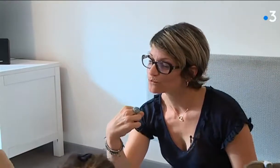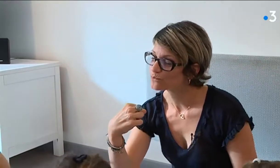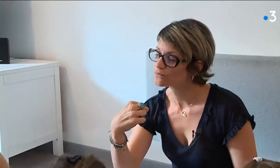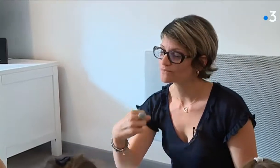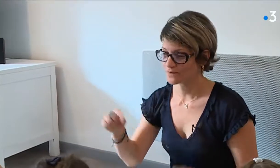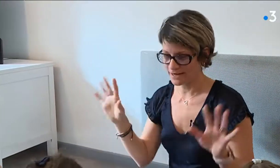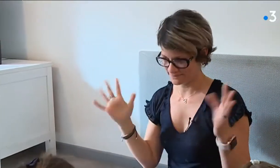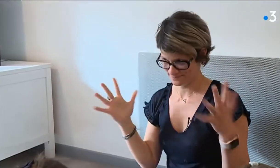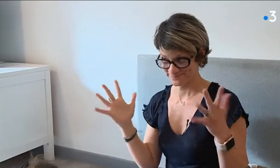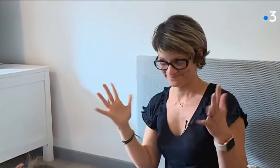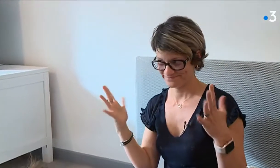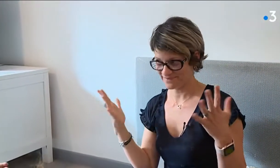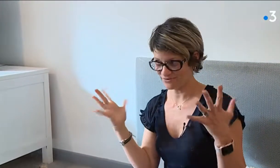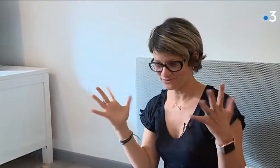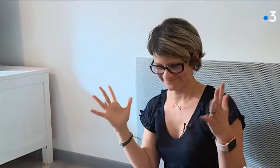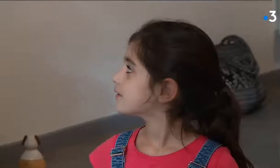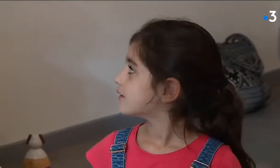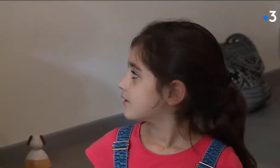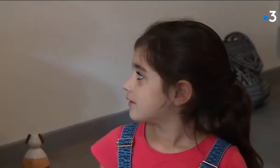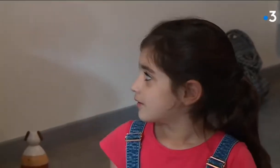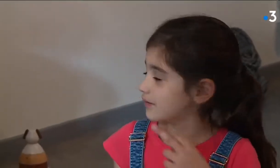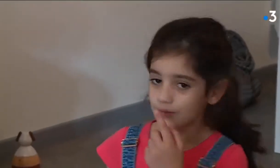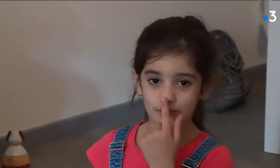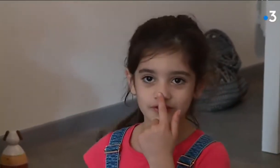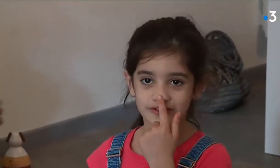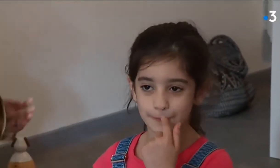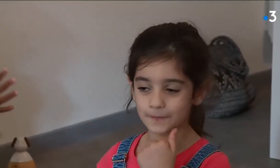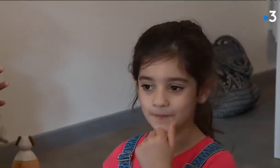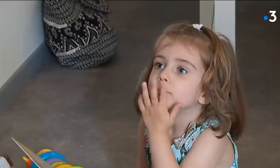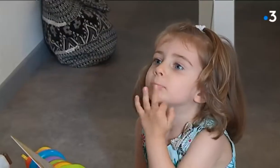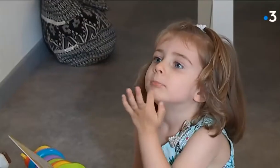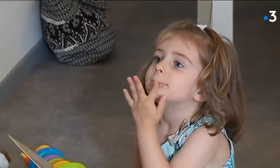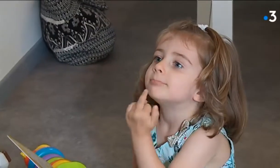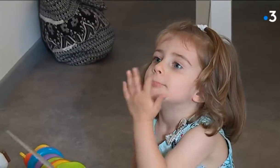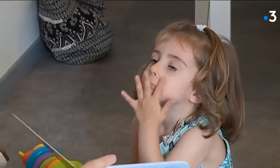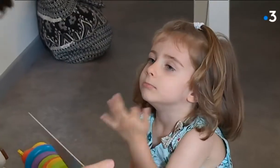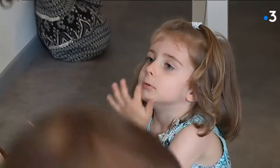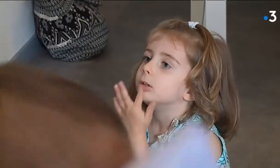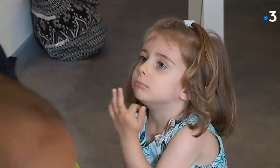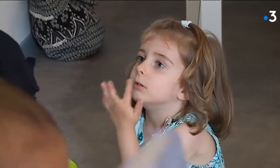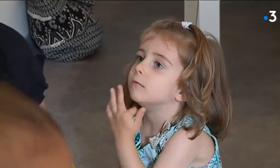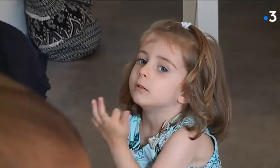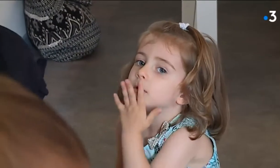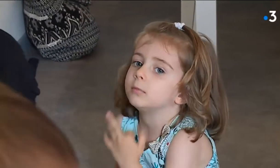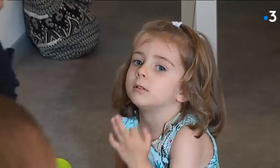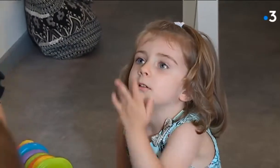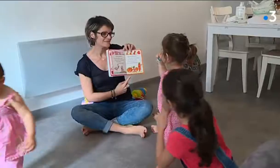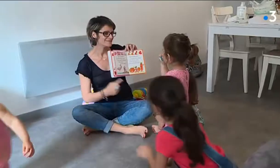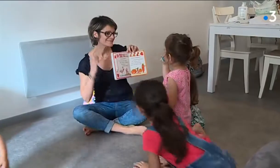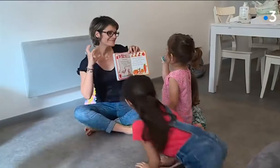nounou particulière. De façon ludique et interactive, elle veut leur apprendre à communiquer autrement, juste en associant un geste